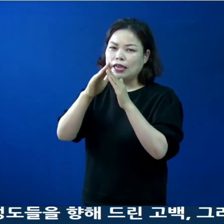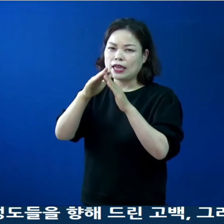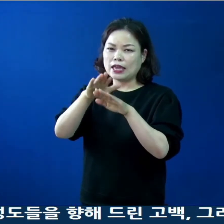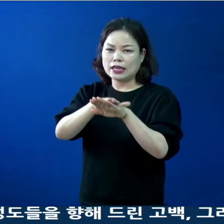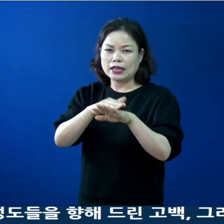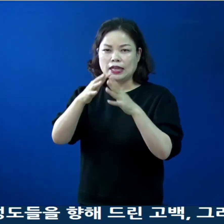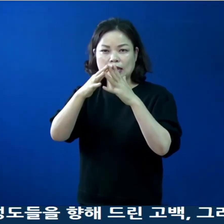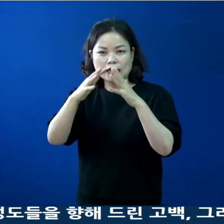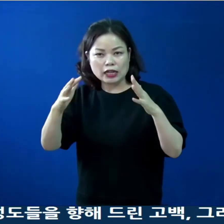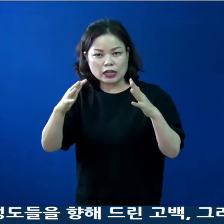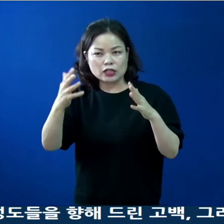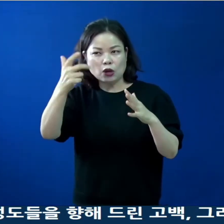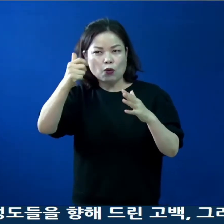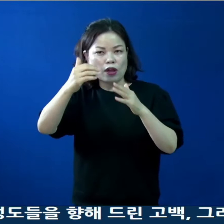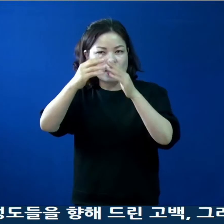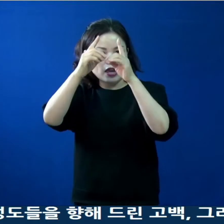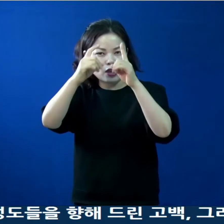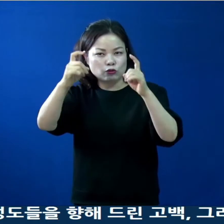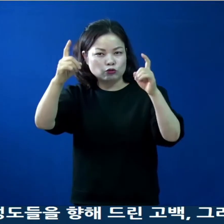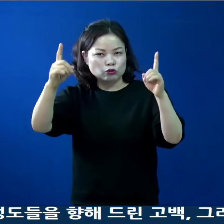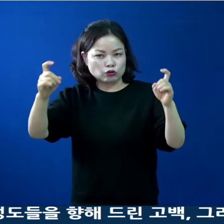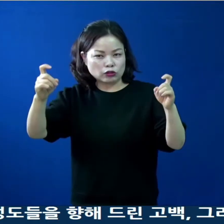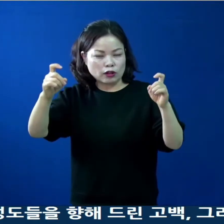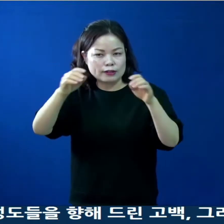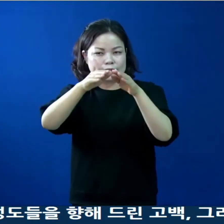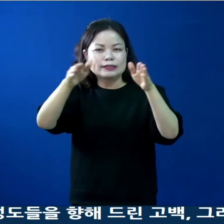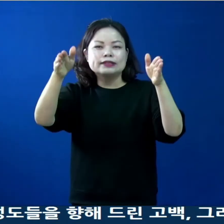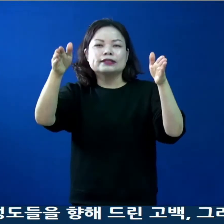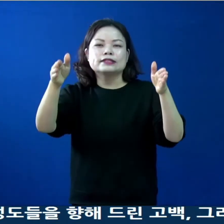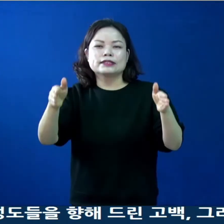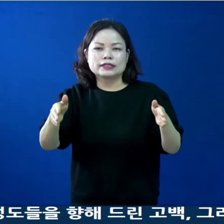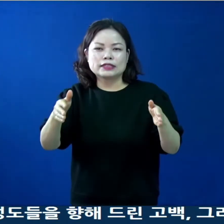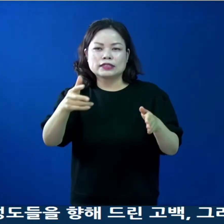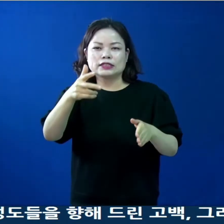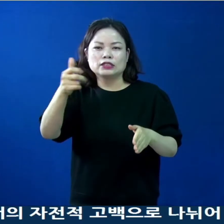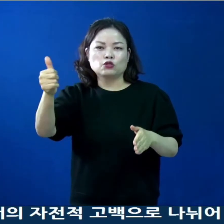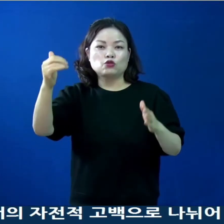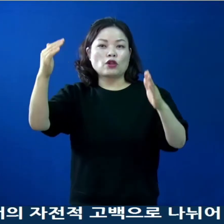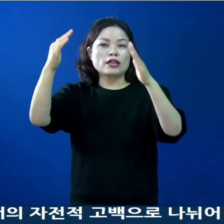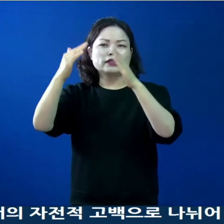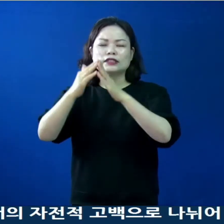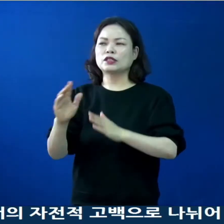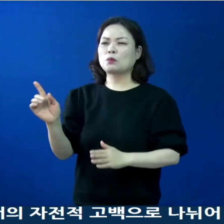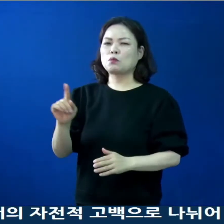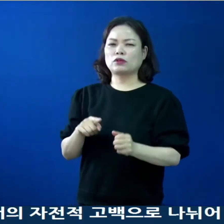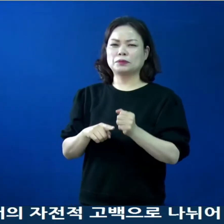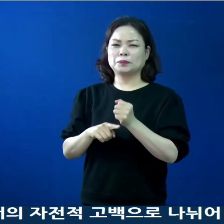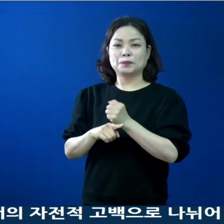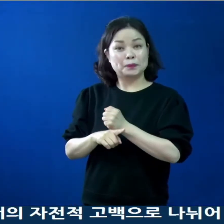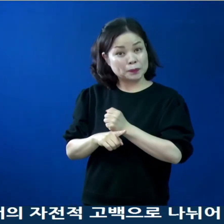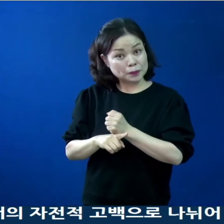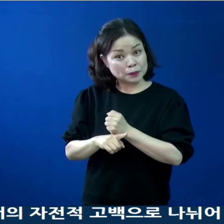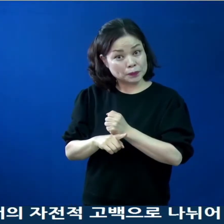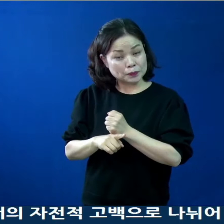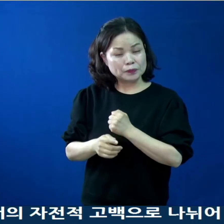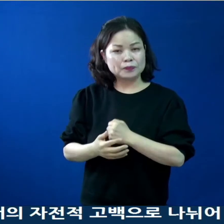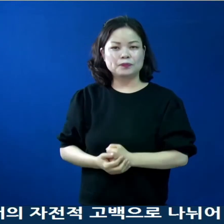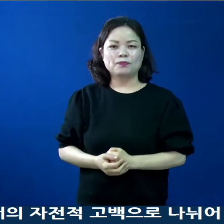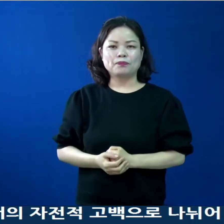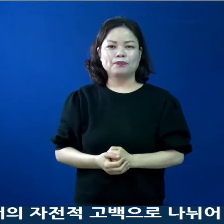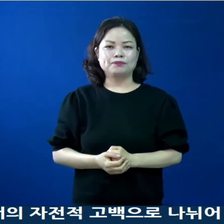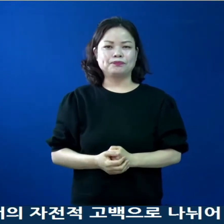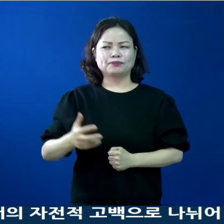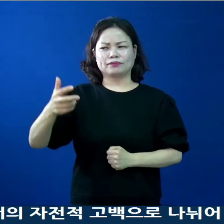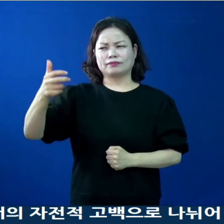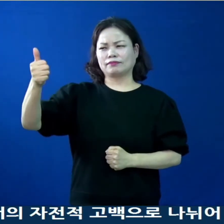여호와의 궁정, 3절에 주의 제단, 4절에 주의 집이 무엇을 의미하는 것이겠습니까?